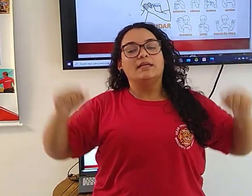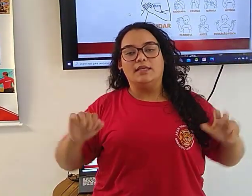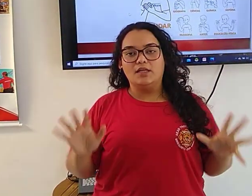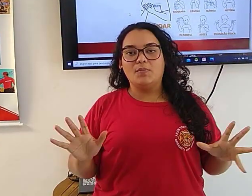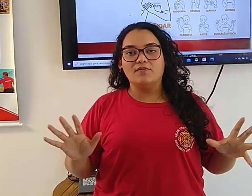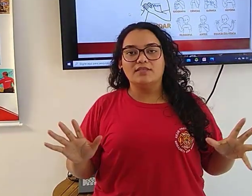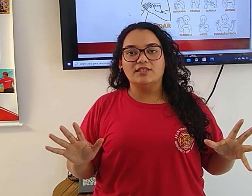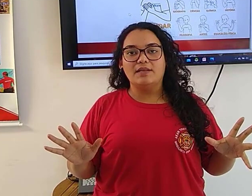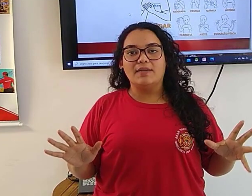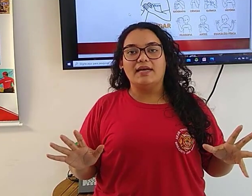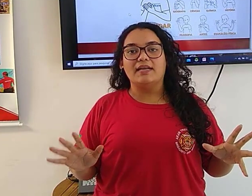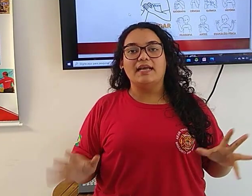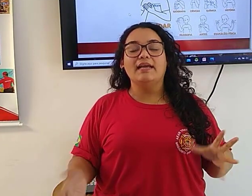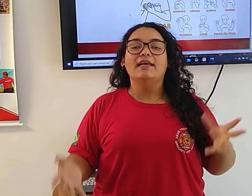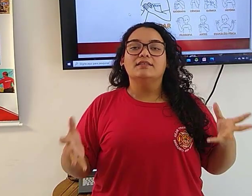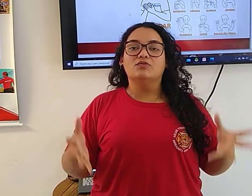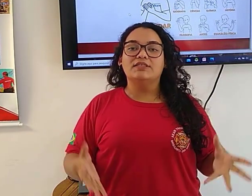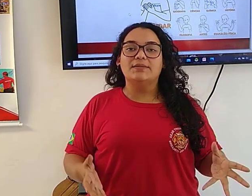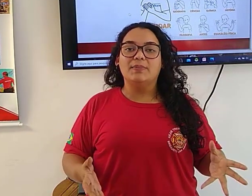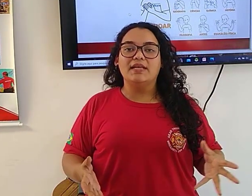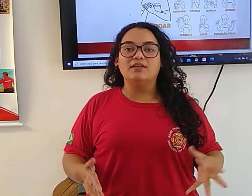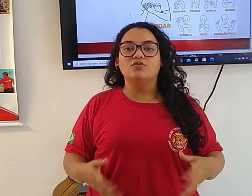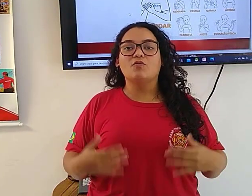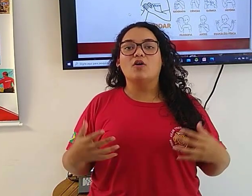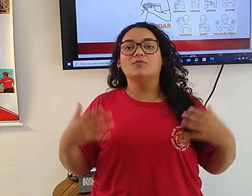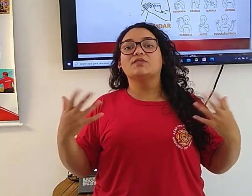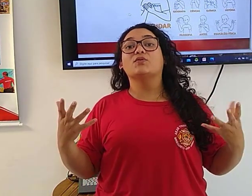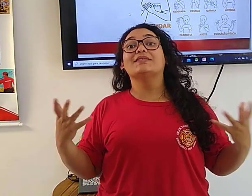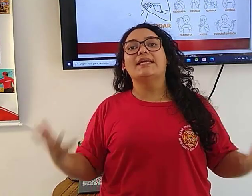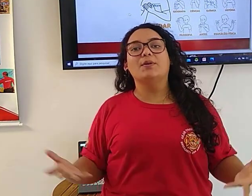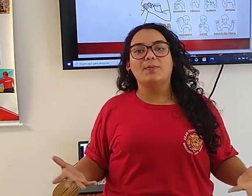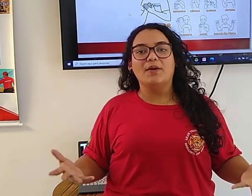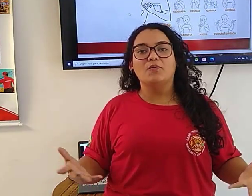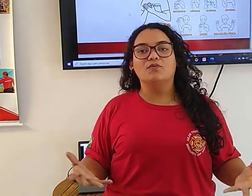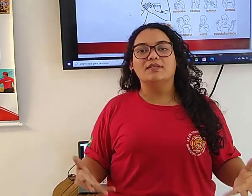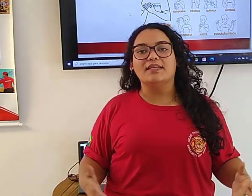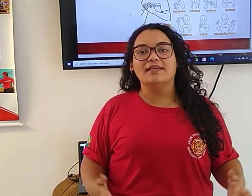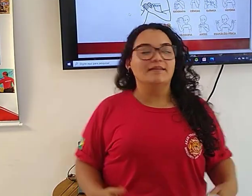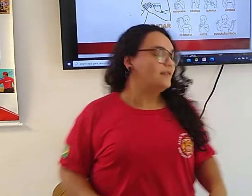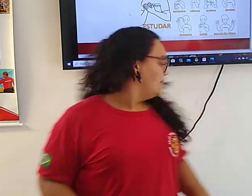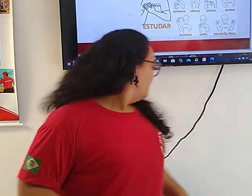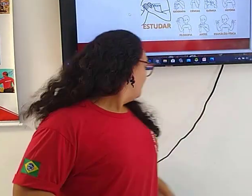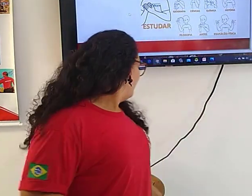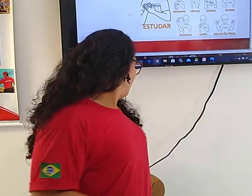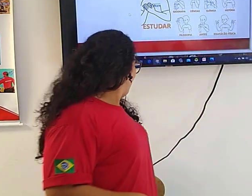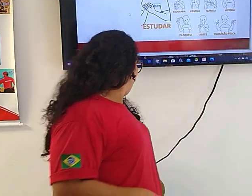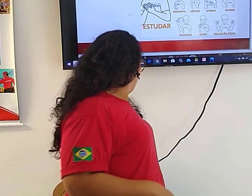Então, para vocês lembrarem, né? São disciplinas no qual o pessoal sempre me pergunta, né?